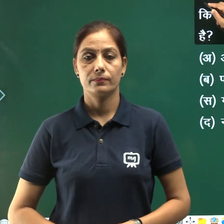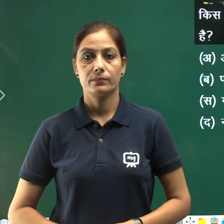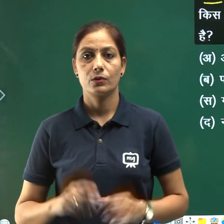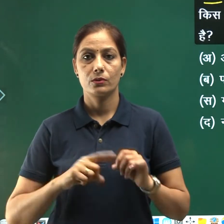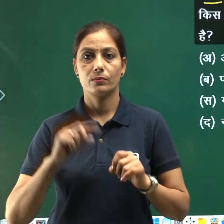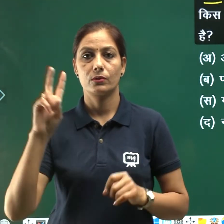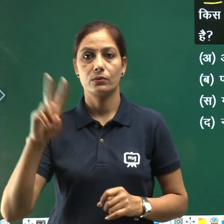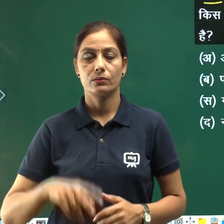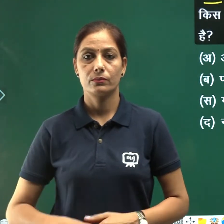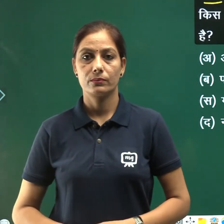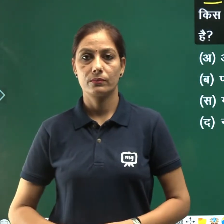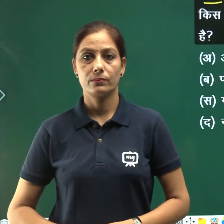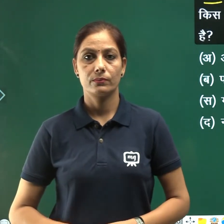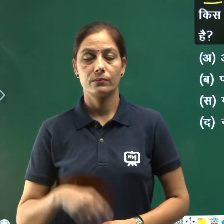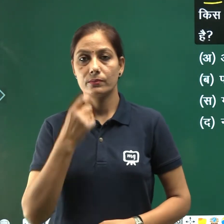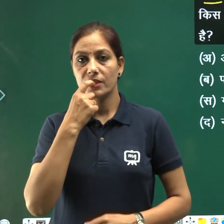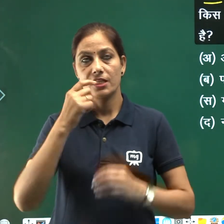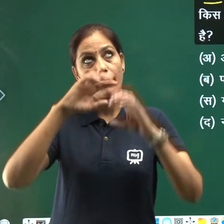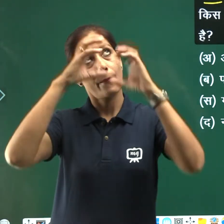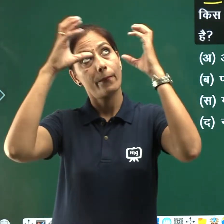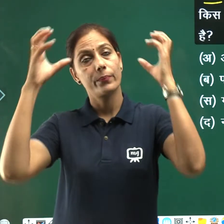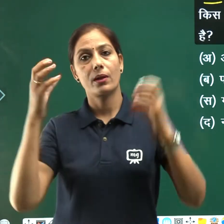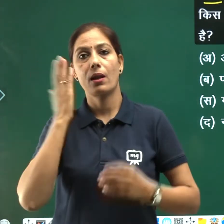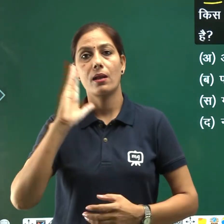प्रश्न 2, बादल राग कविता